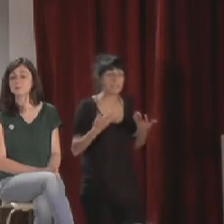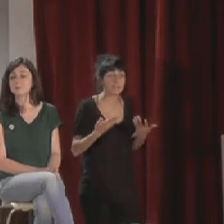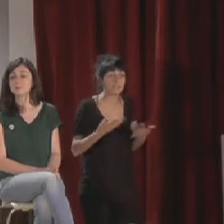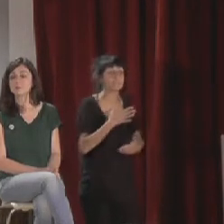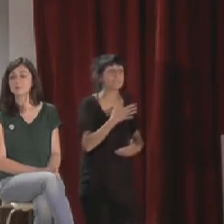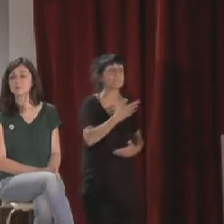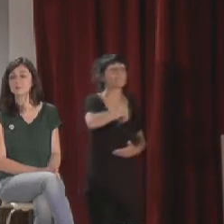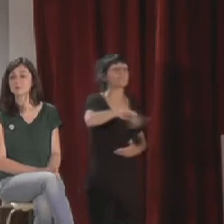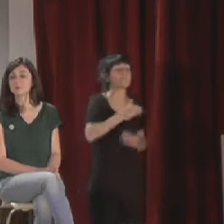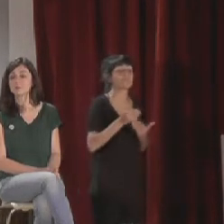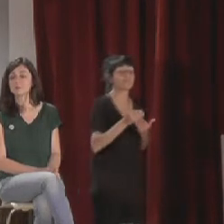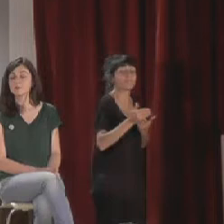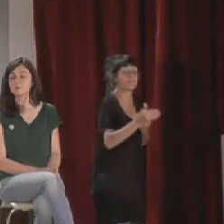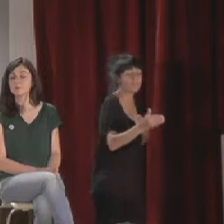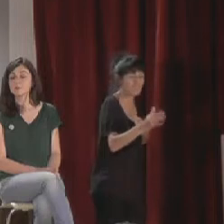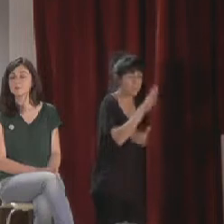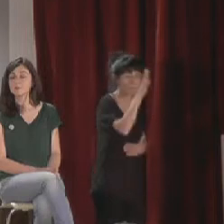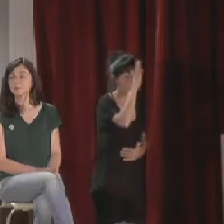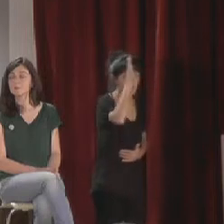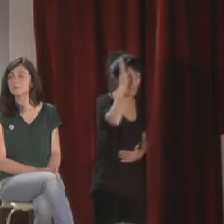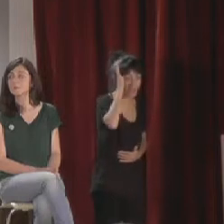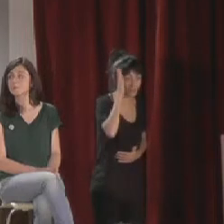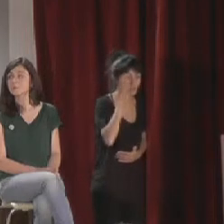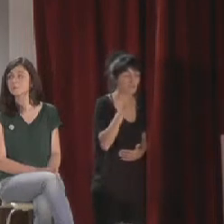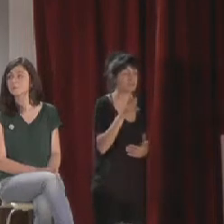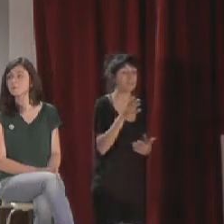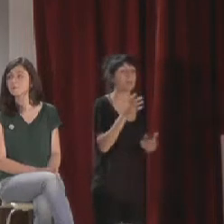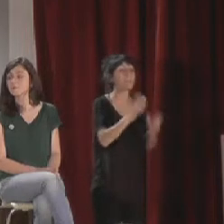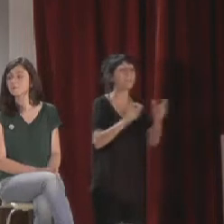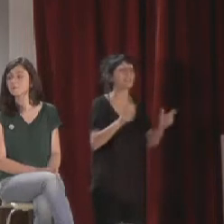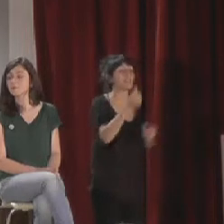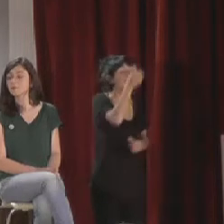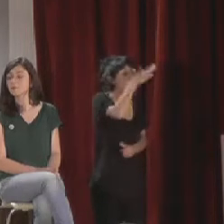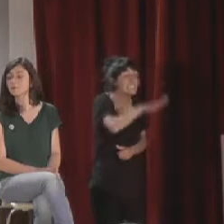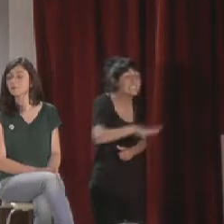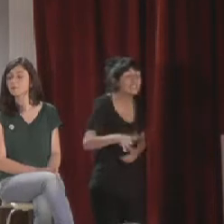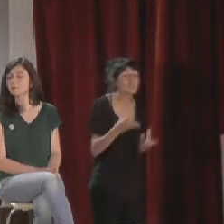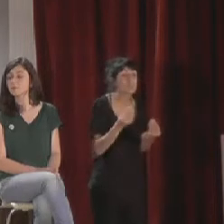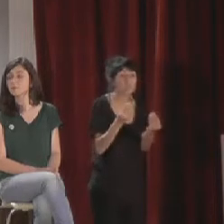moitos pequenos van quedar sin comida porque pechan os comedores escolares.